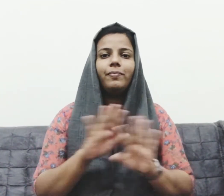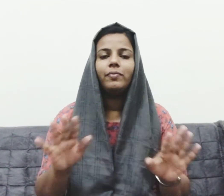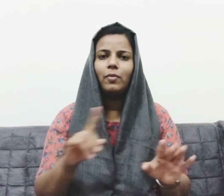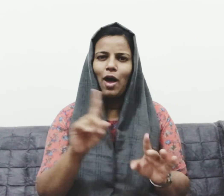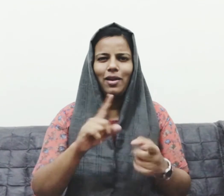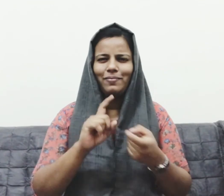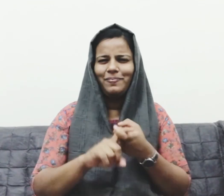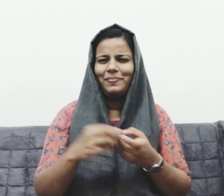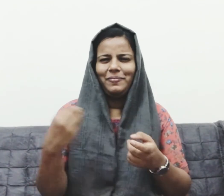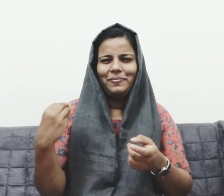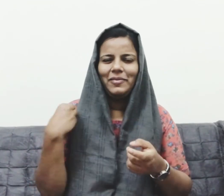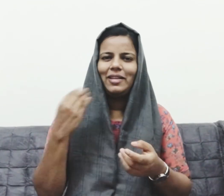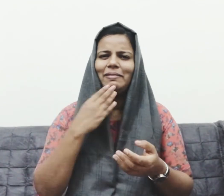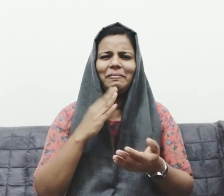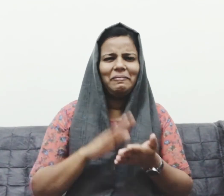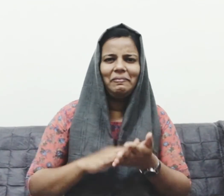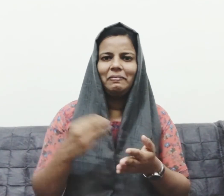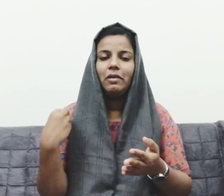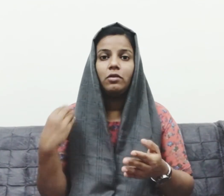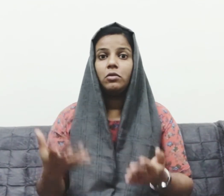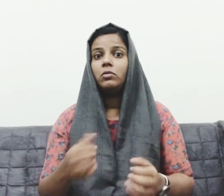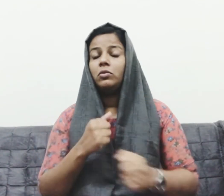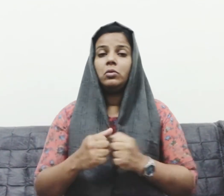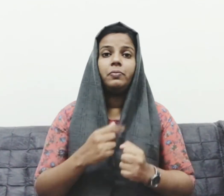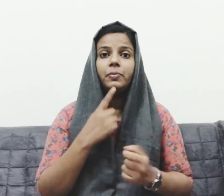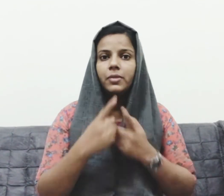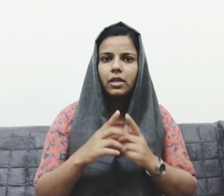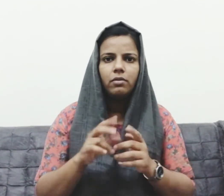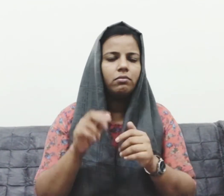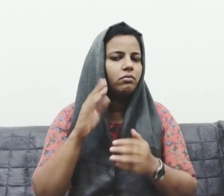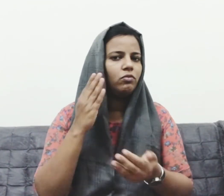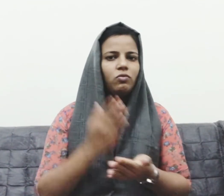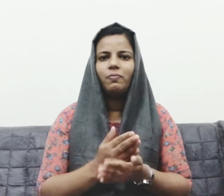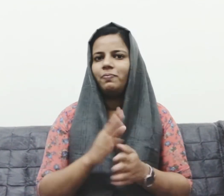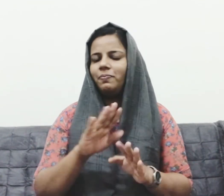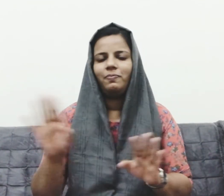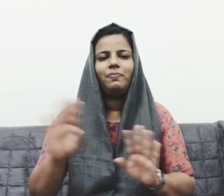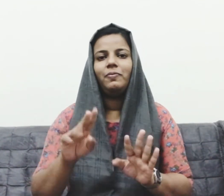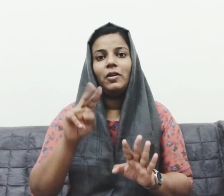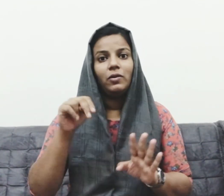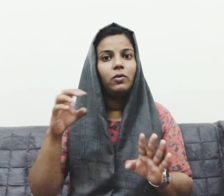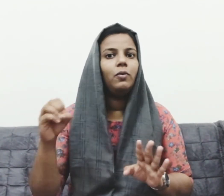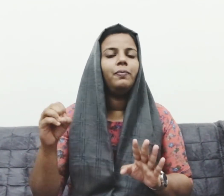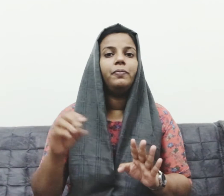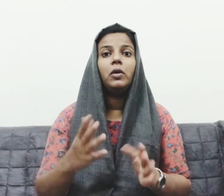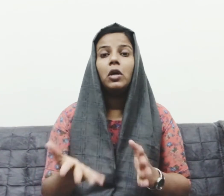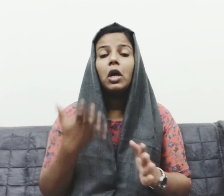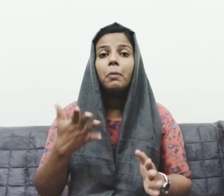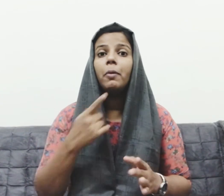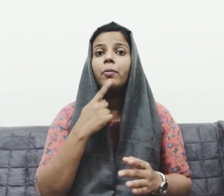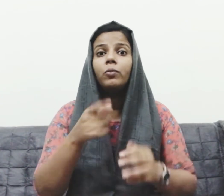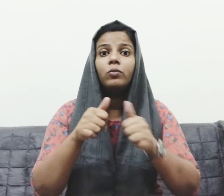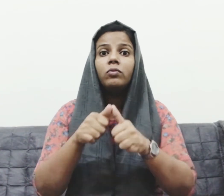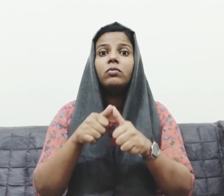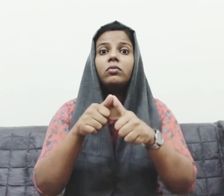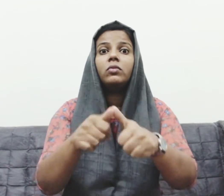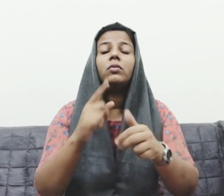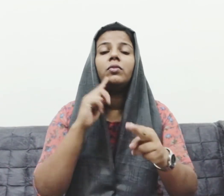നമ്മളോടൊരു ദോഷം ചെയ്തു അല്ലെങ്കിൽ നമുക്ക് ഇഷ്ടമില്ലാത്ത, പെട്ടെന്ന് ചാടിക്കയറി മറുപടി പറയരുത്. അത് ആമേൻ അങ്ങനെ പറഞ്ഞു കഴിഞ്ഞാൽ അവിടെ എന്ത് സംഭവിക്കാൻ സാധ്യതയുണ്ട്?